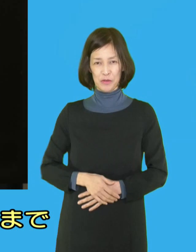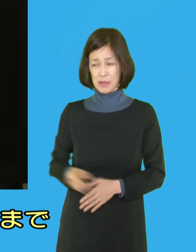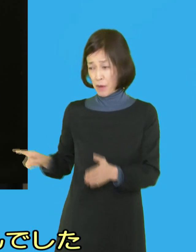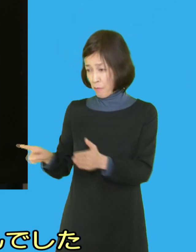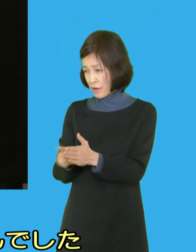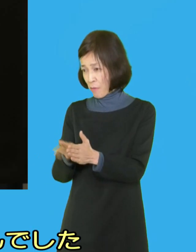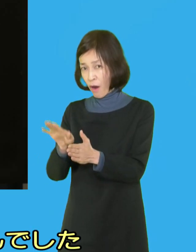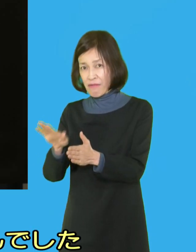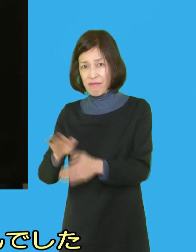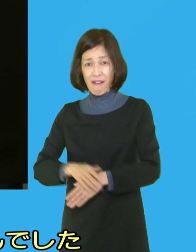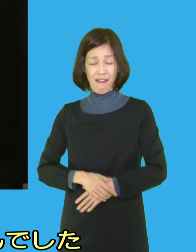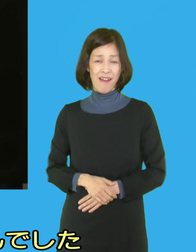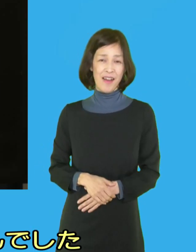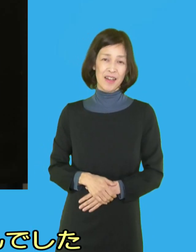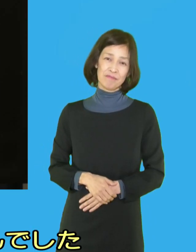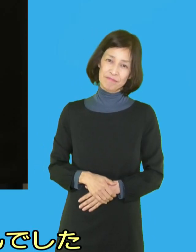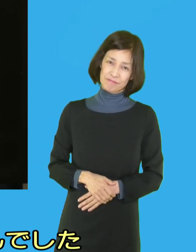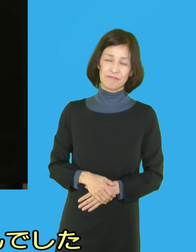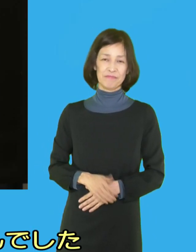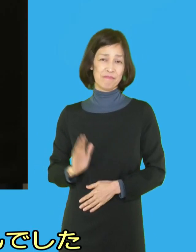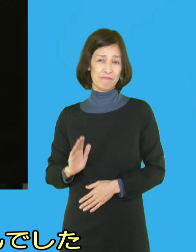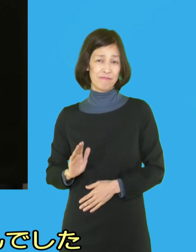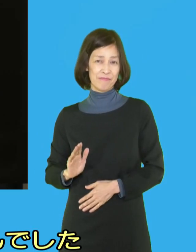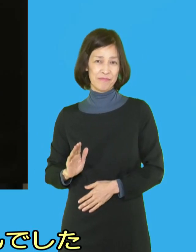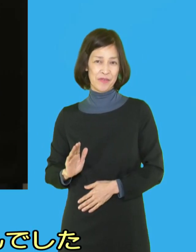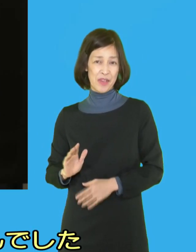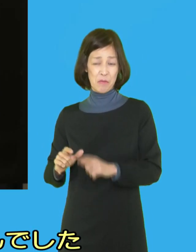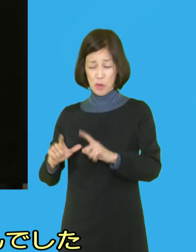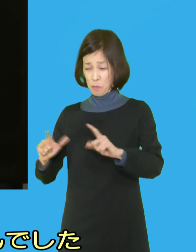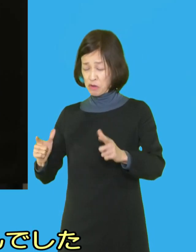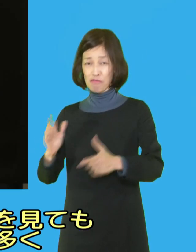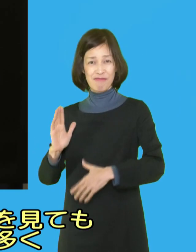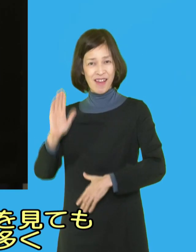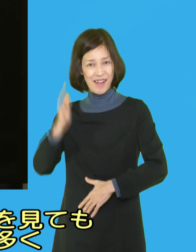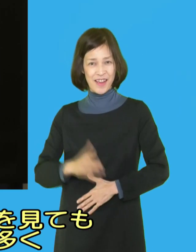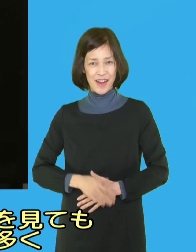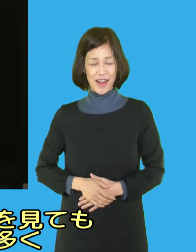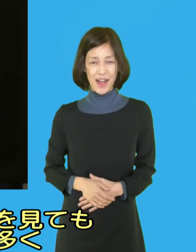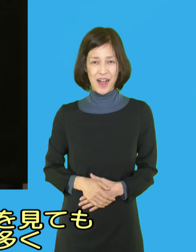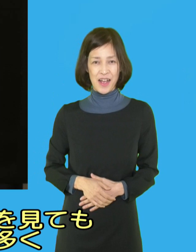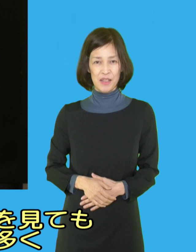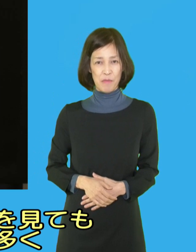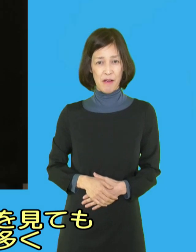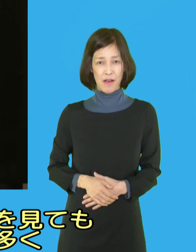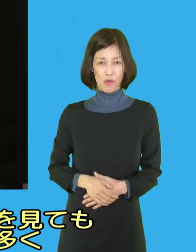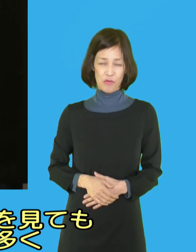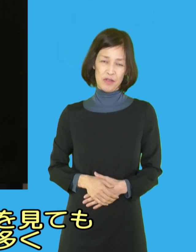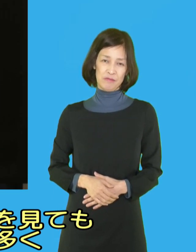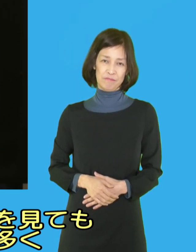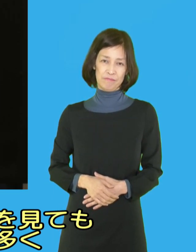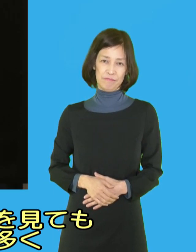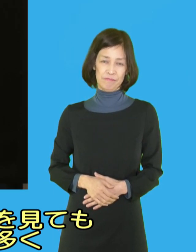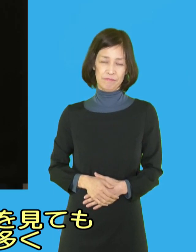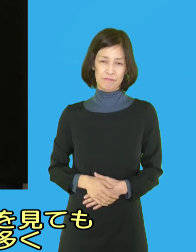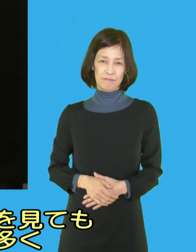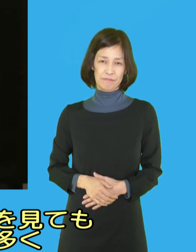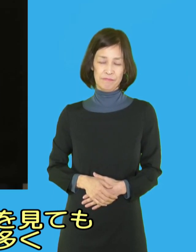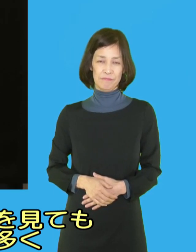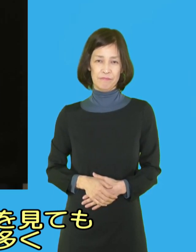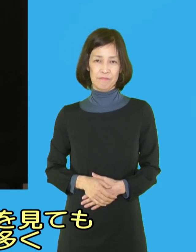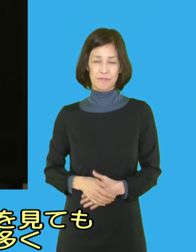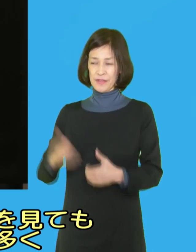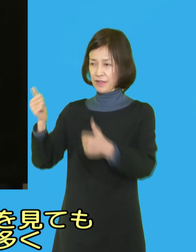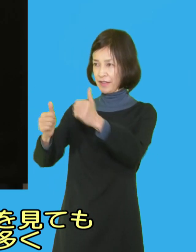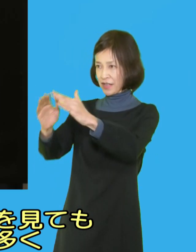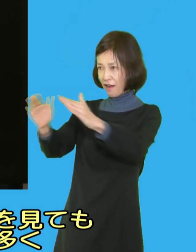ですが、なかなか伸びてきませんでした。今本当にですね、まあ、